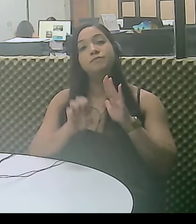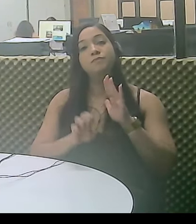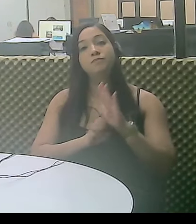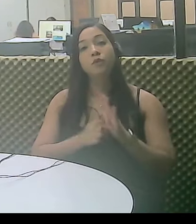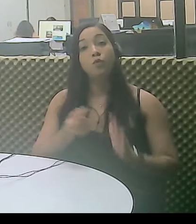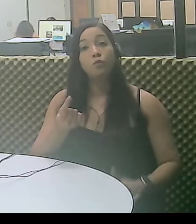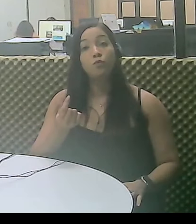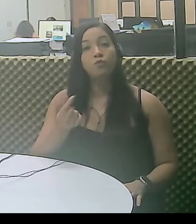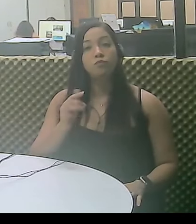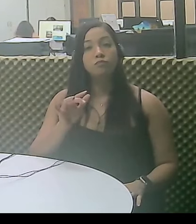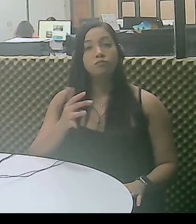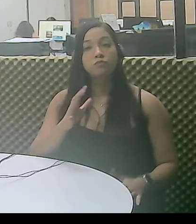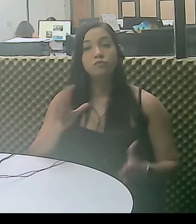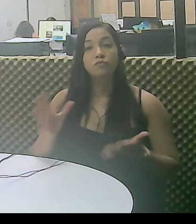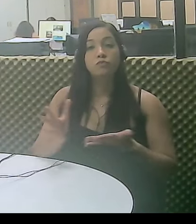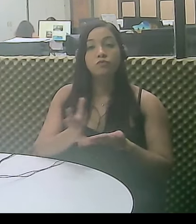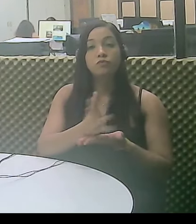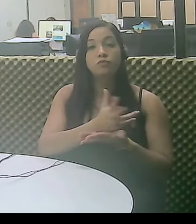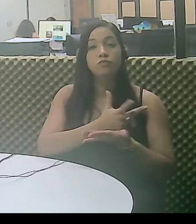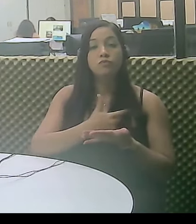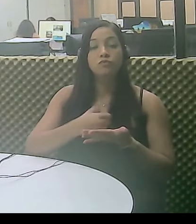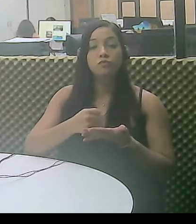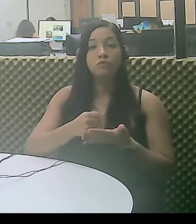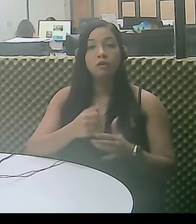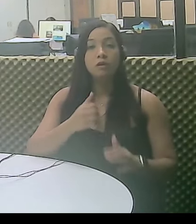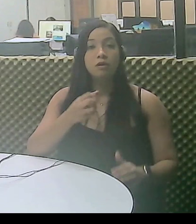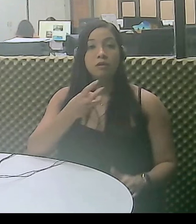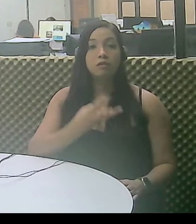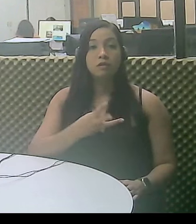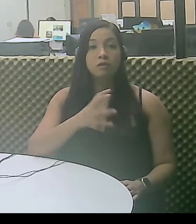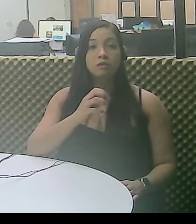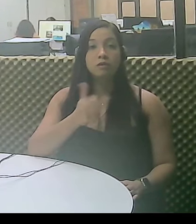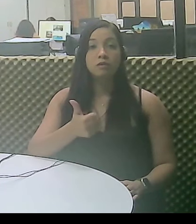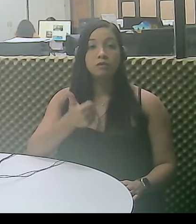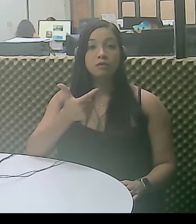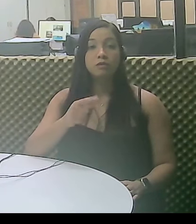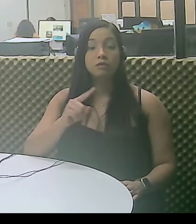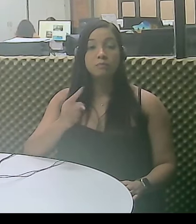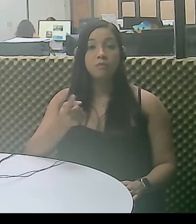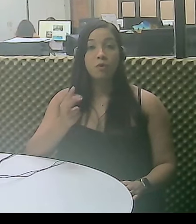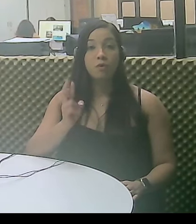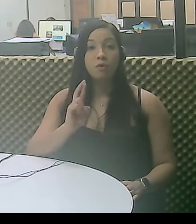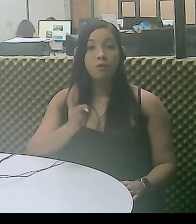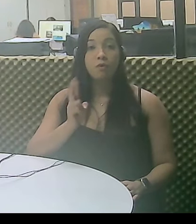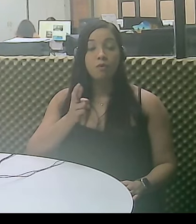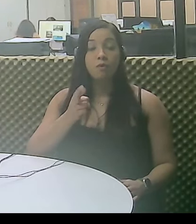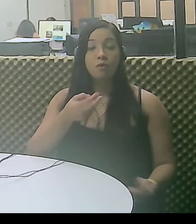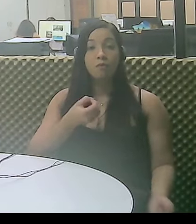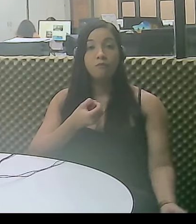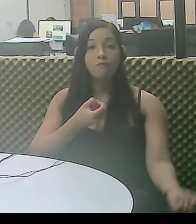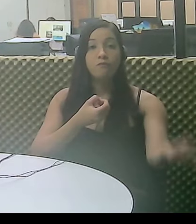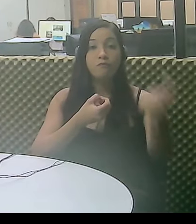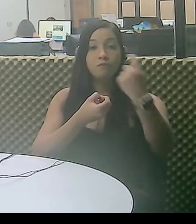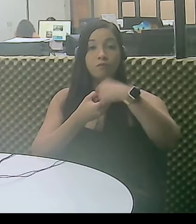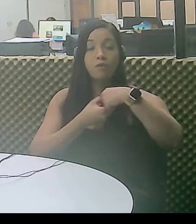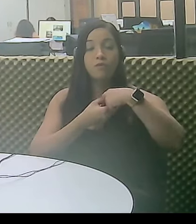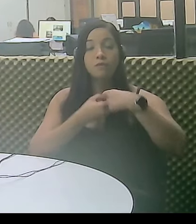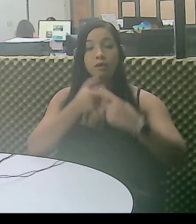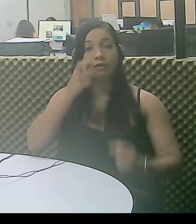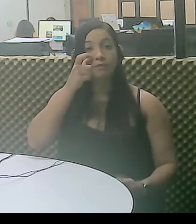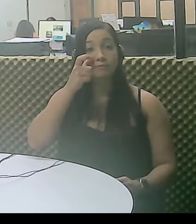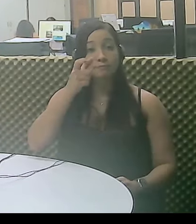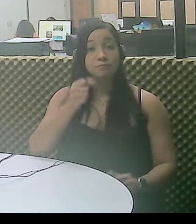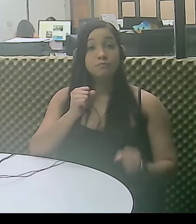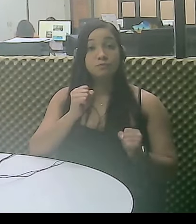valor estimado para arrecadação com o leilão é de cerca de R$ 312 mil reais que devem ser revertidos. Os interessados